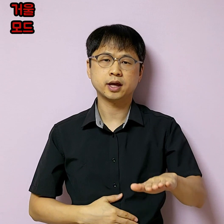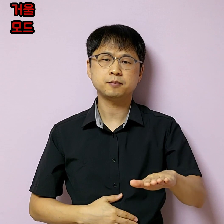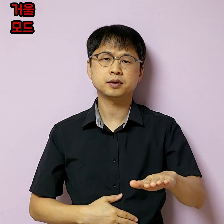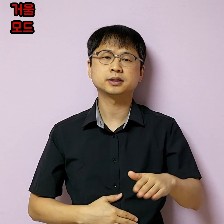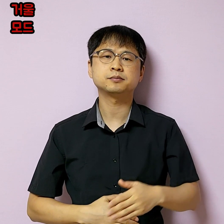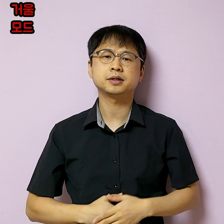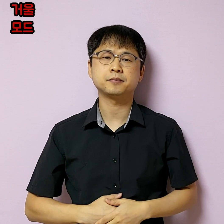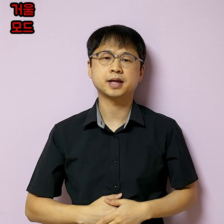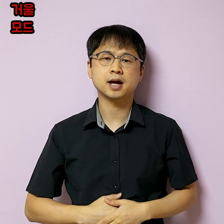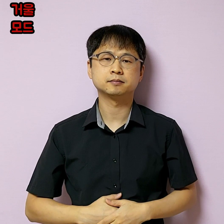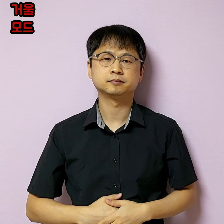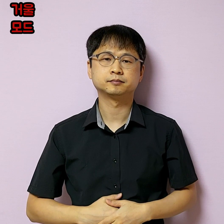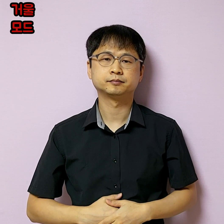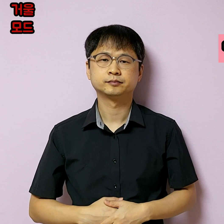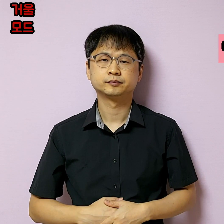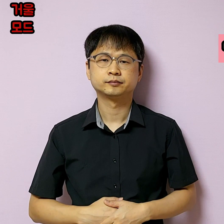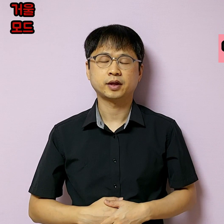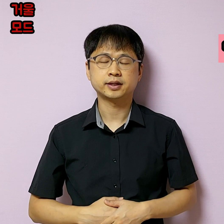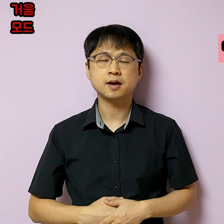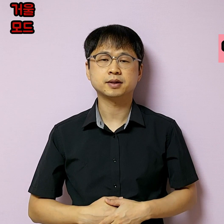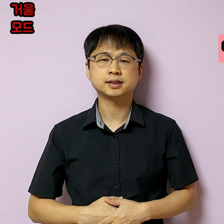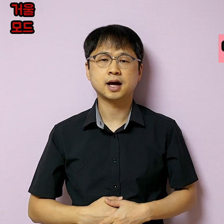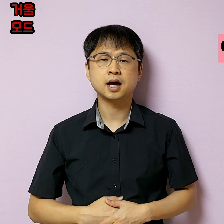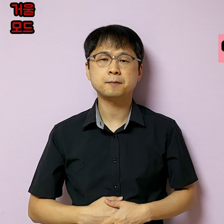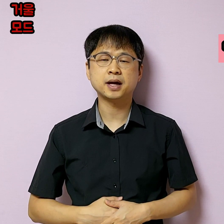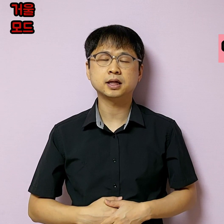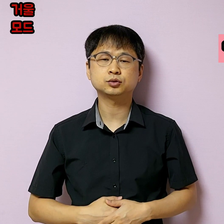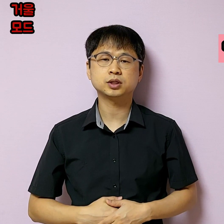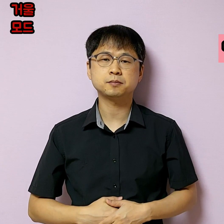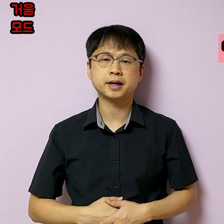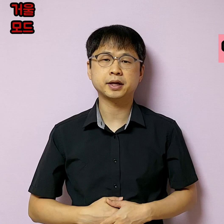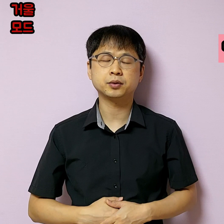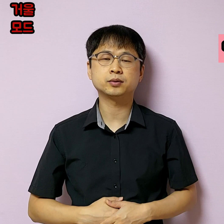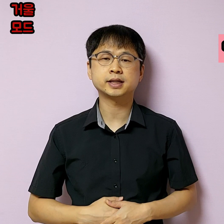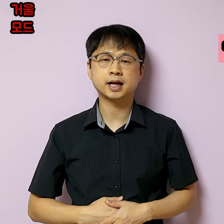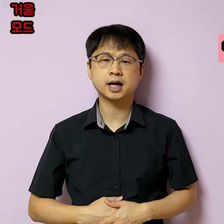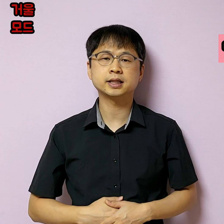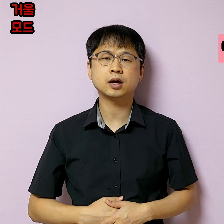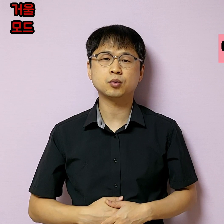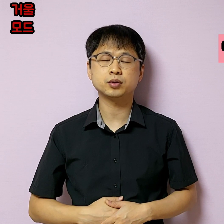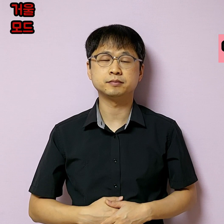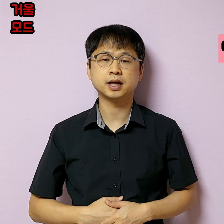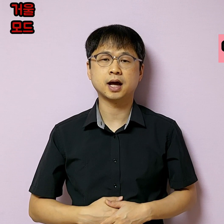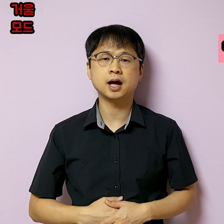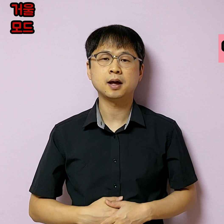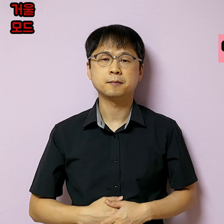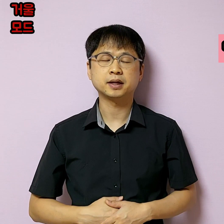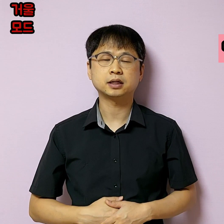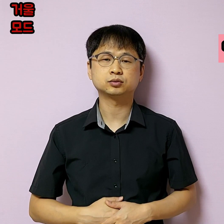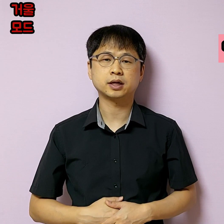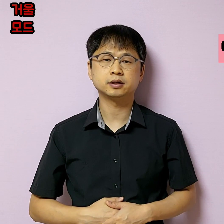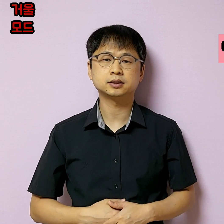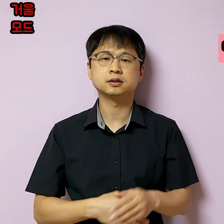이렇게 표현하시면 됩니다. 네, 다음 가사 받아주길 바래요 사랑한다고 입니다. 받아주다